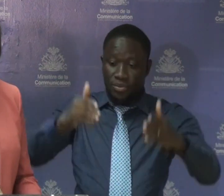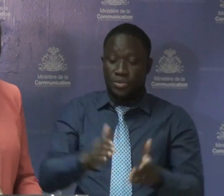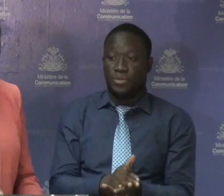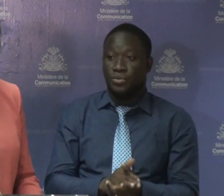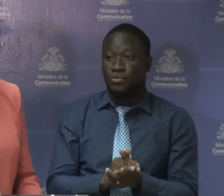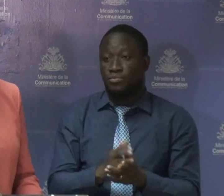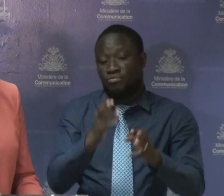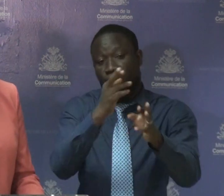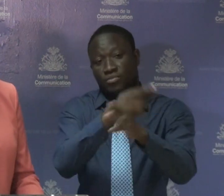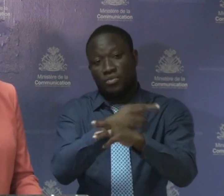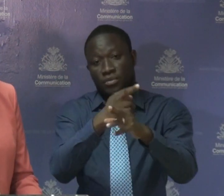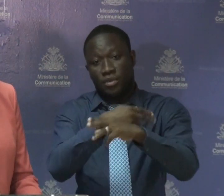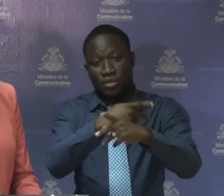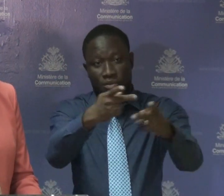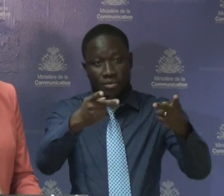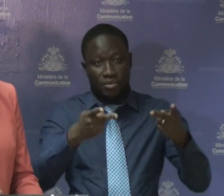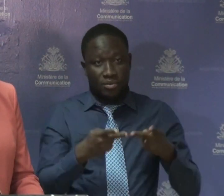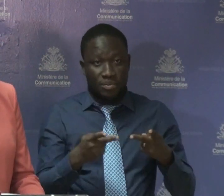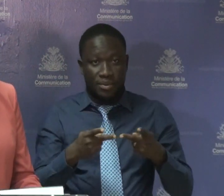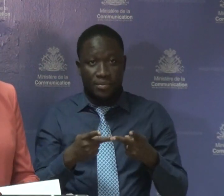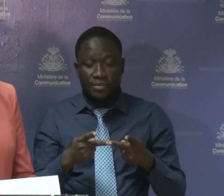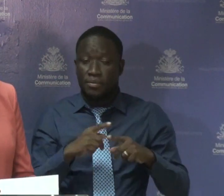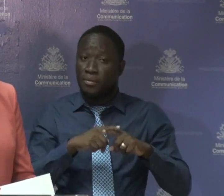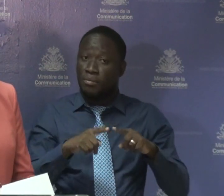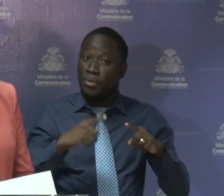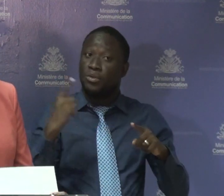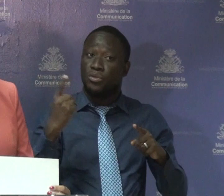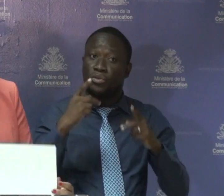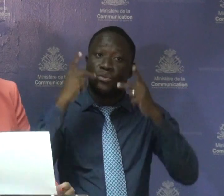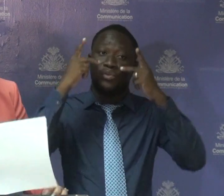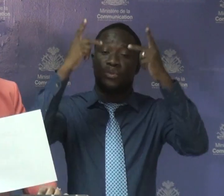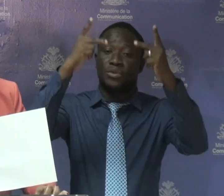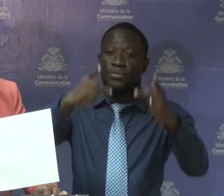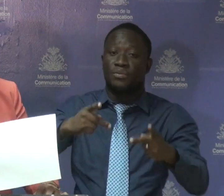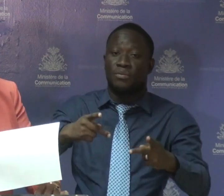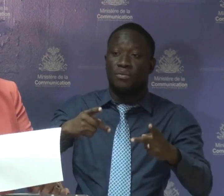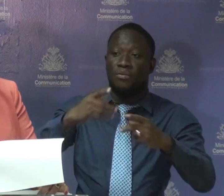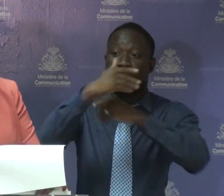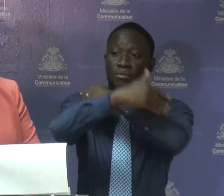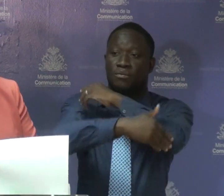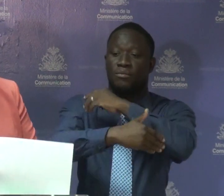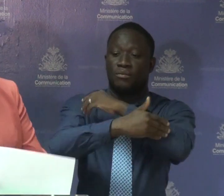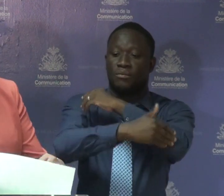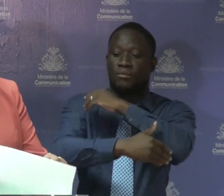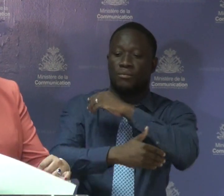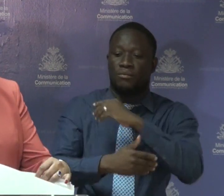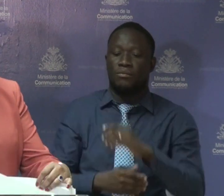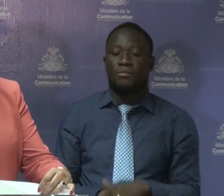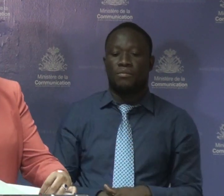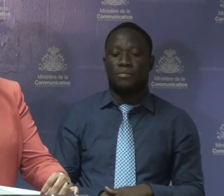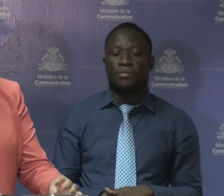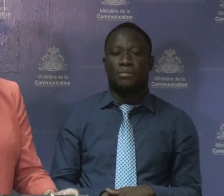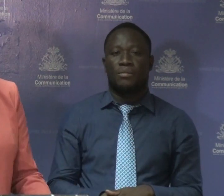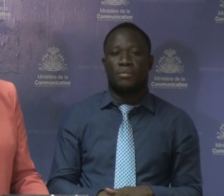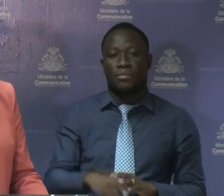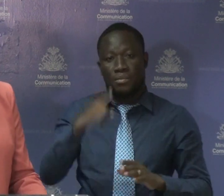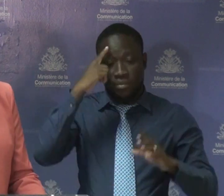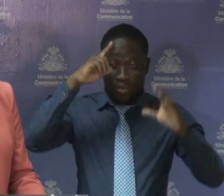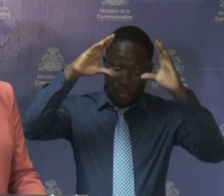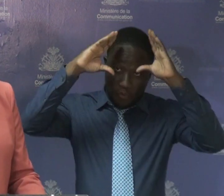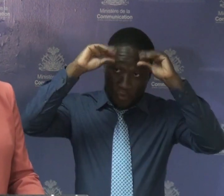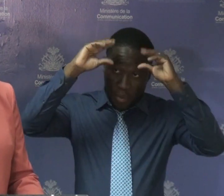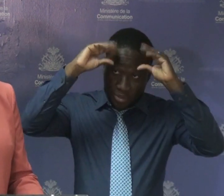aménagement, conservation des sites et tout ça, promotion, mais surtout la promotion au niveau du pays. Donc, pour la